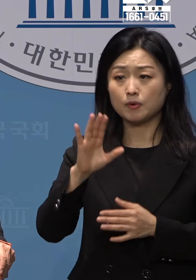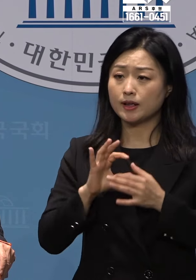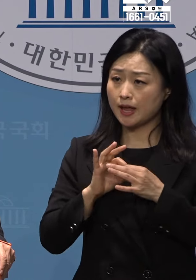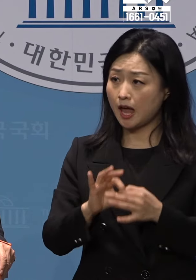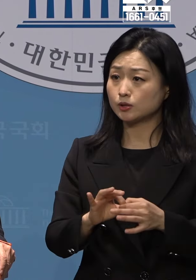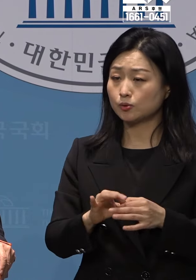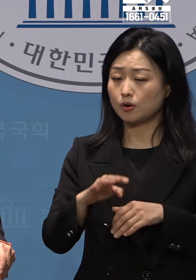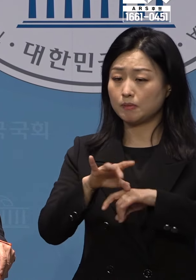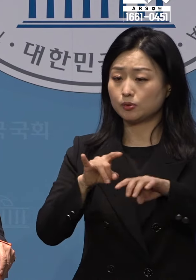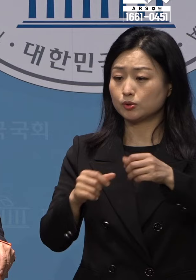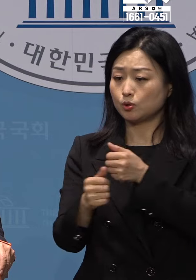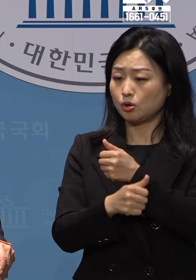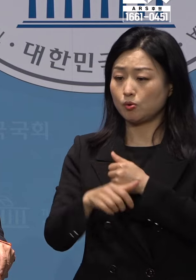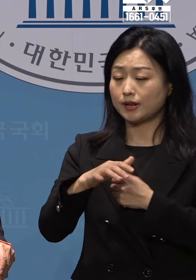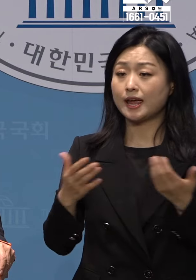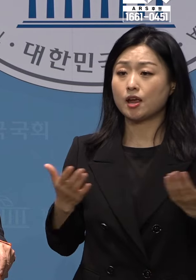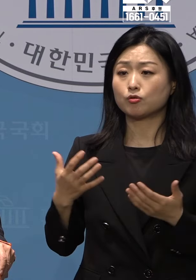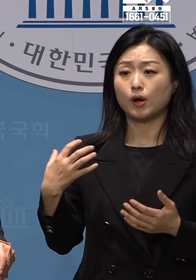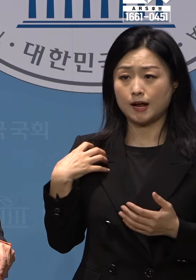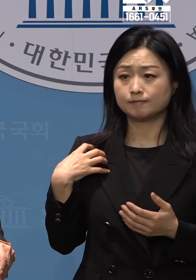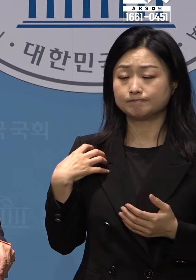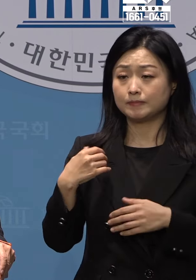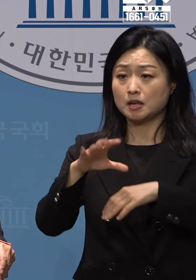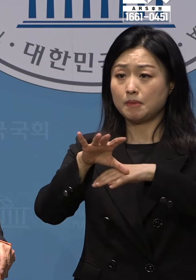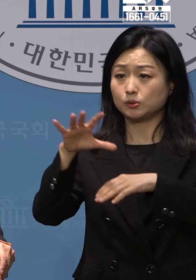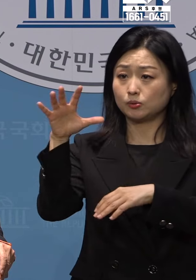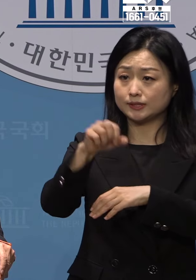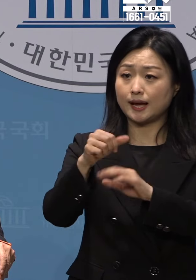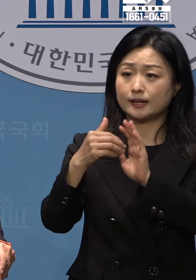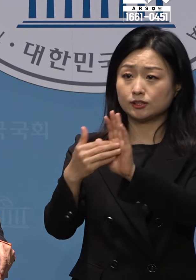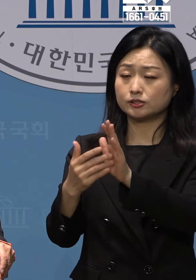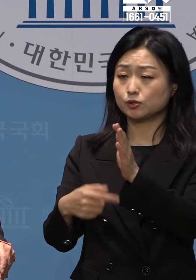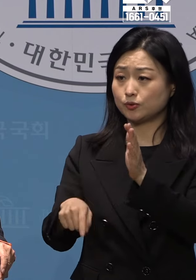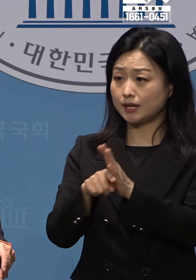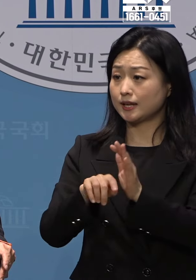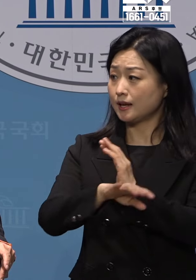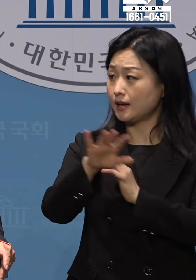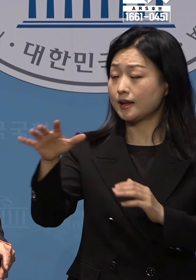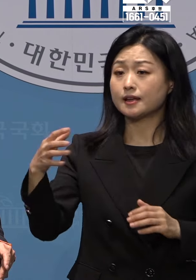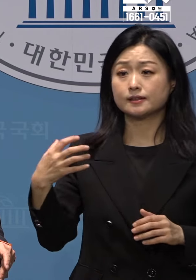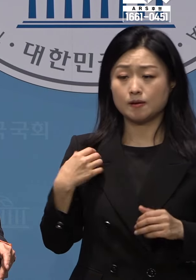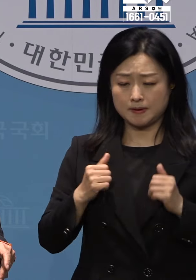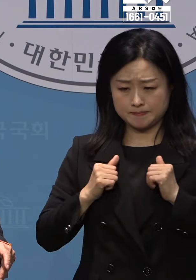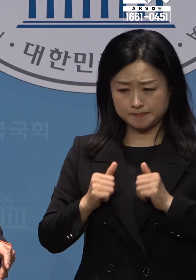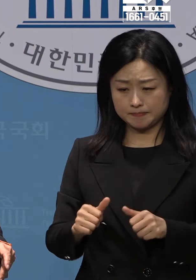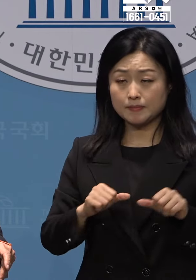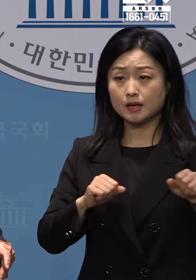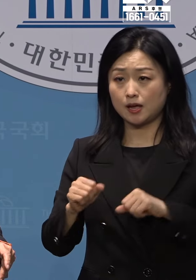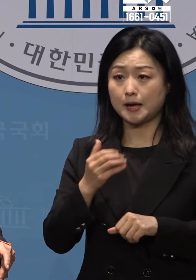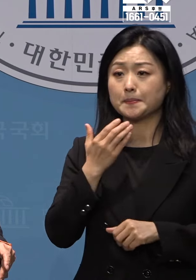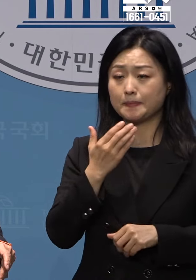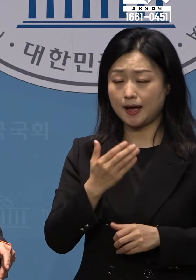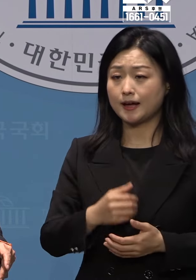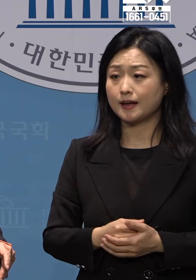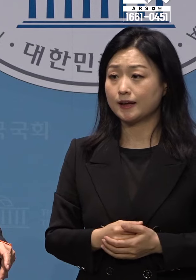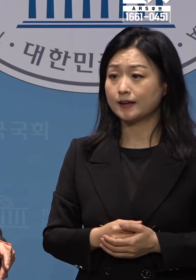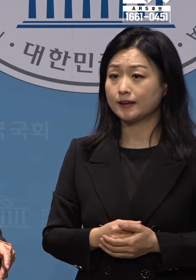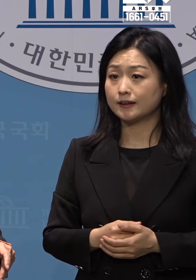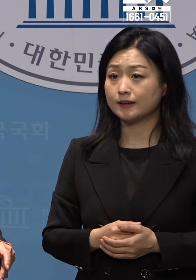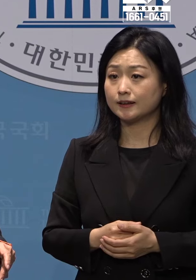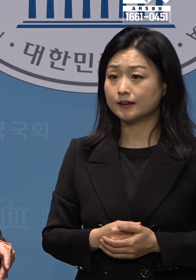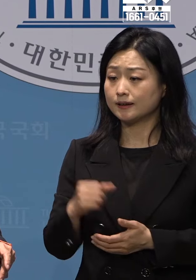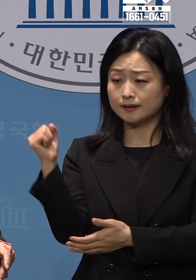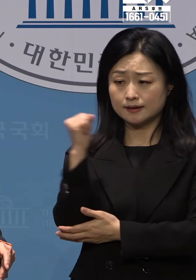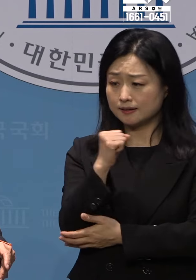계속 과방위에 주어진 방송 장악 저지 등 책무를 최선을 다해 할 것입니다. 더 이상